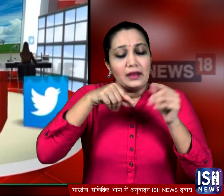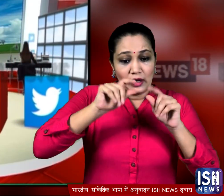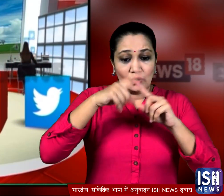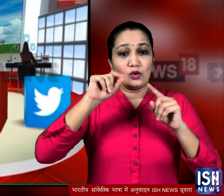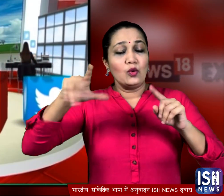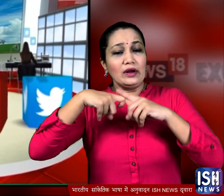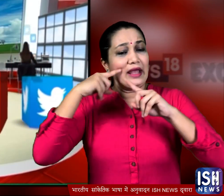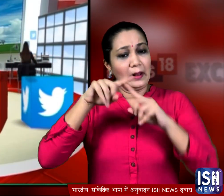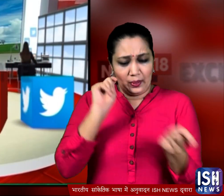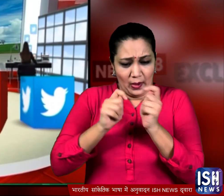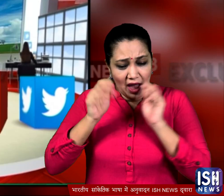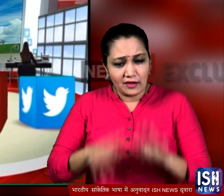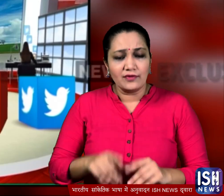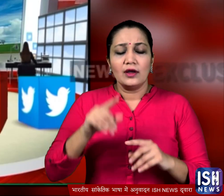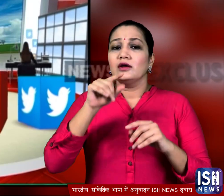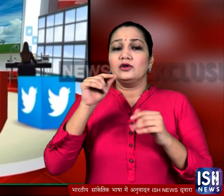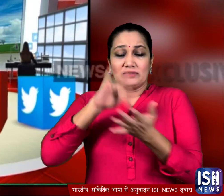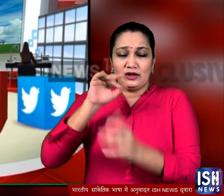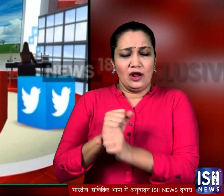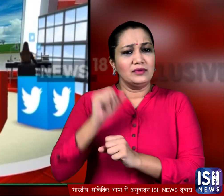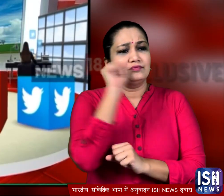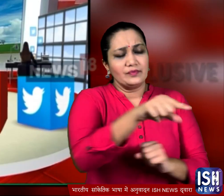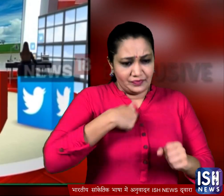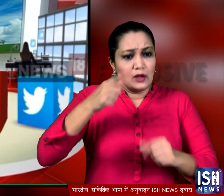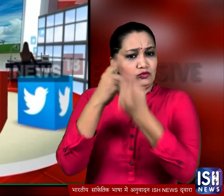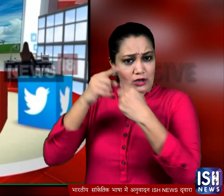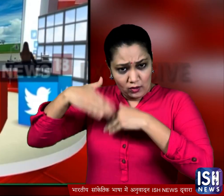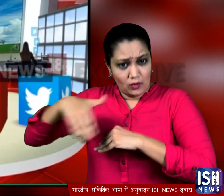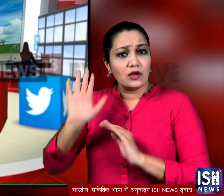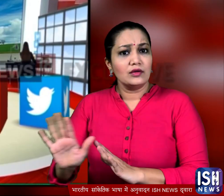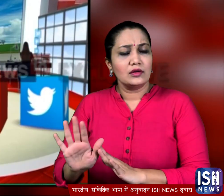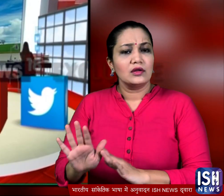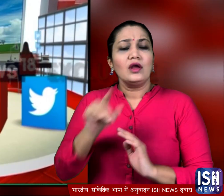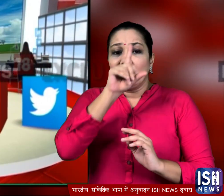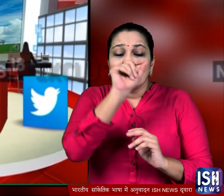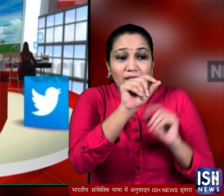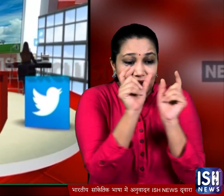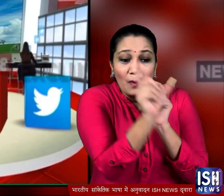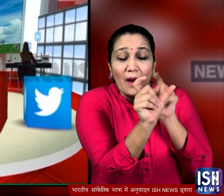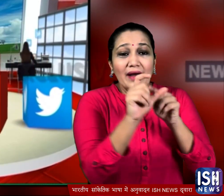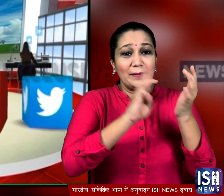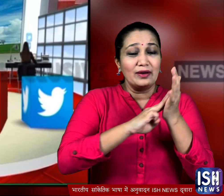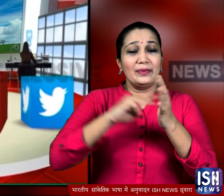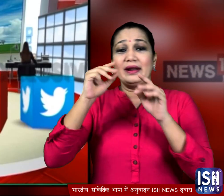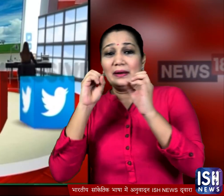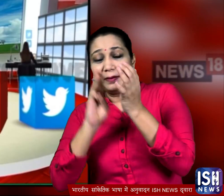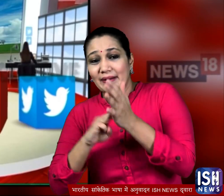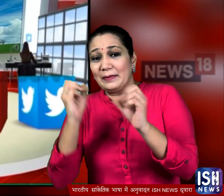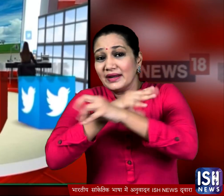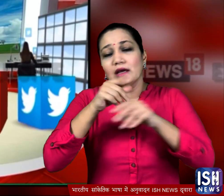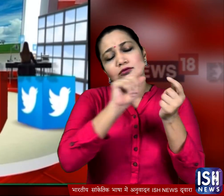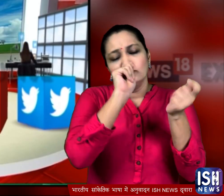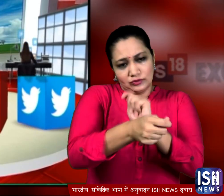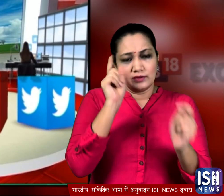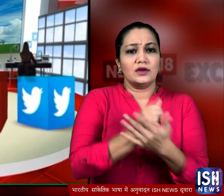गया। केंद्र सरकार ने ट्विटर से कहा कि इस मामले की जांच चल रही है, इसलिए वो उन ट्वीट से मैनिपुलेटेड मीडिया का टैग